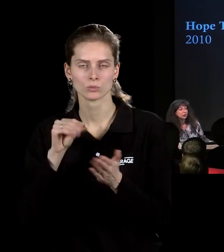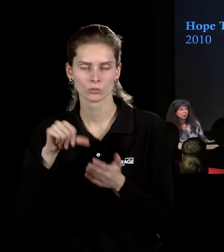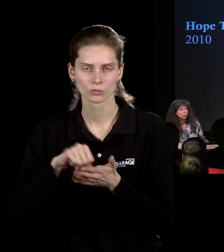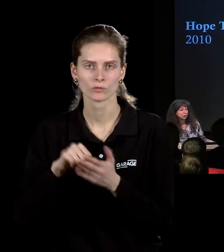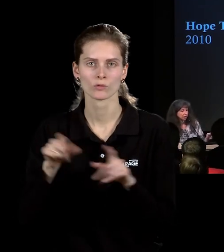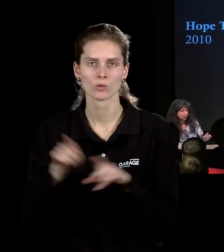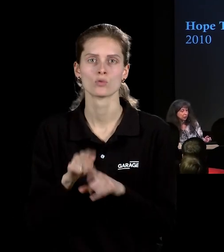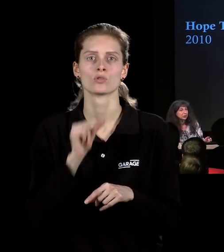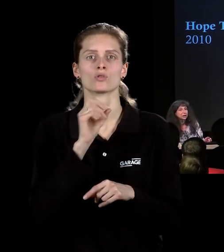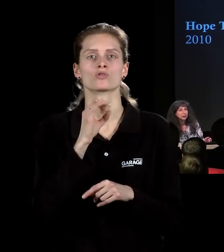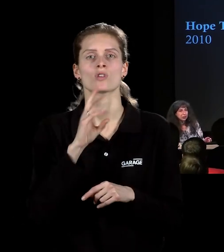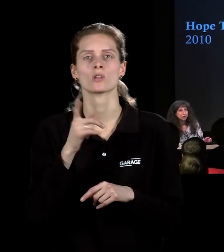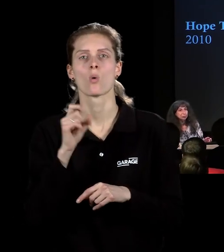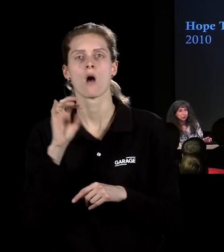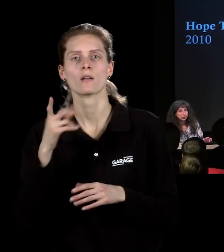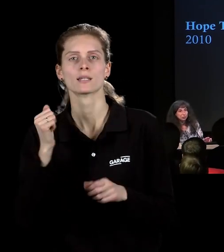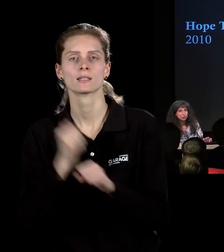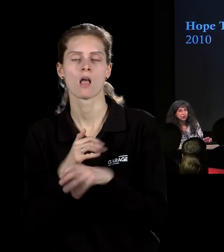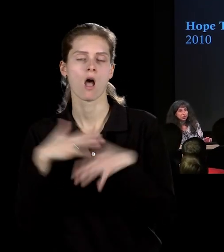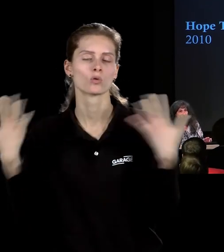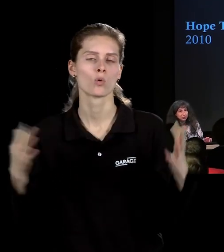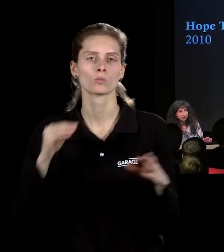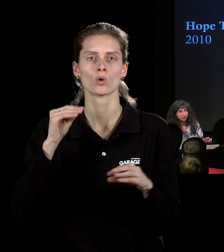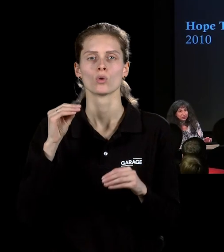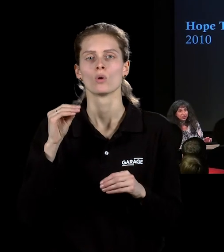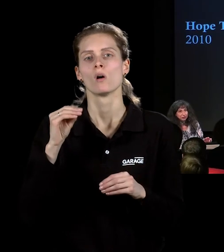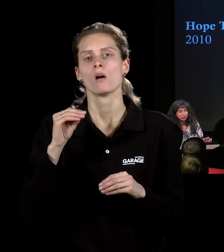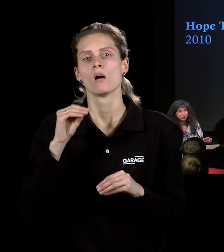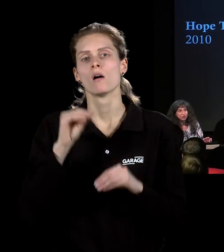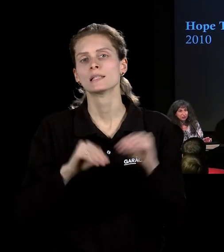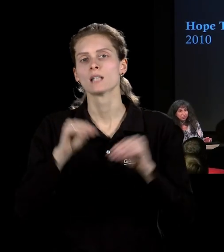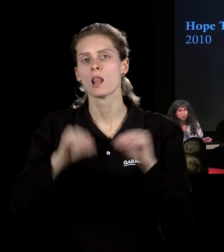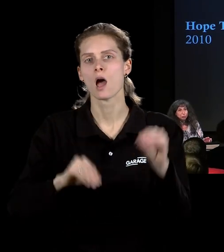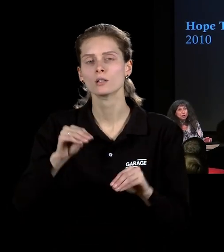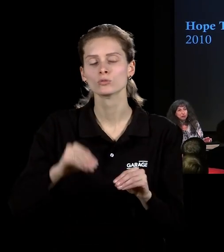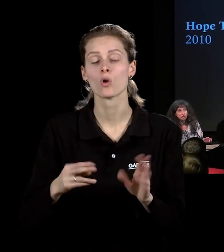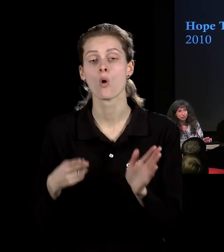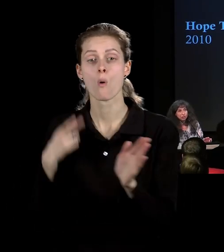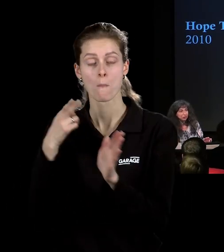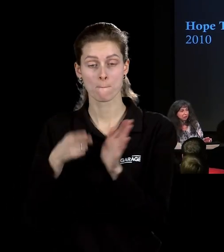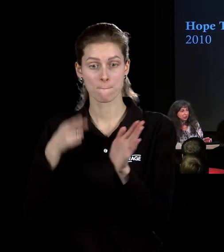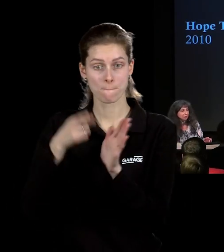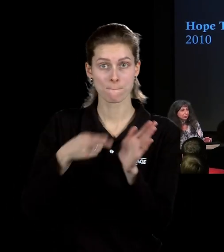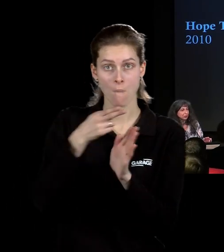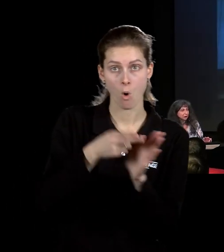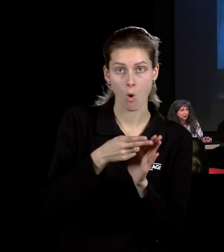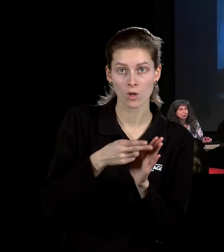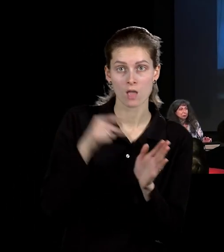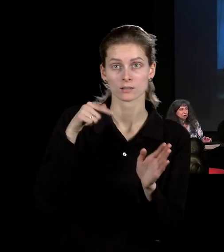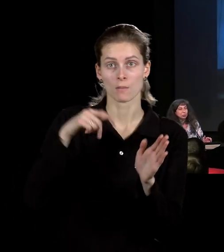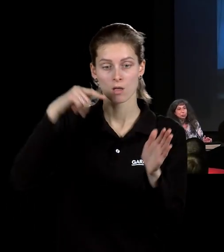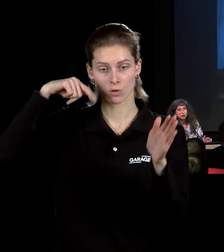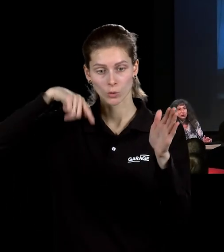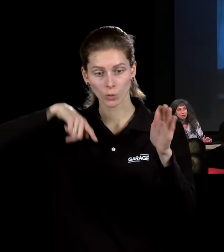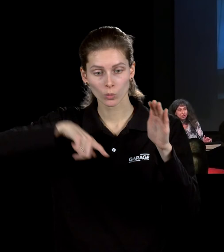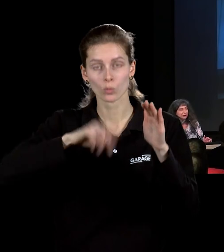Чэнь Хуань делает огромную инсталляцию с настоящим поездом, сошедшим с рельс и застрявшим в туннеле во время этого самого землетрясения.